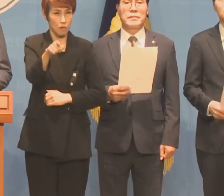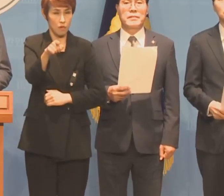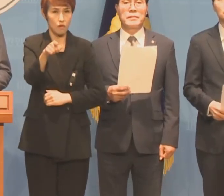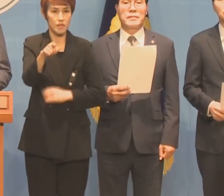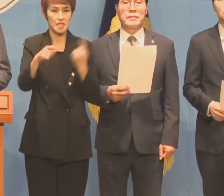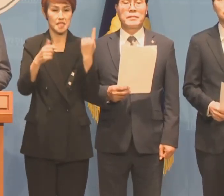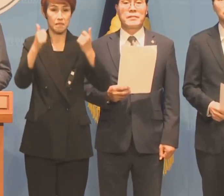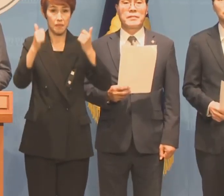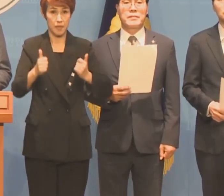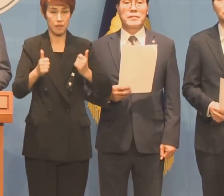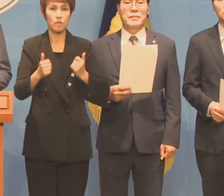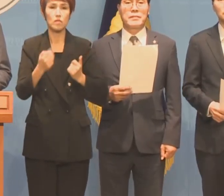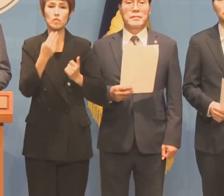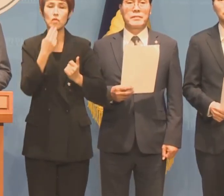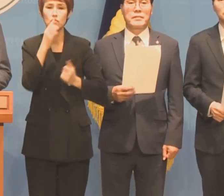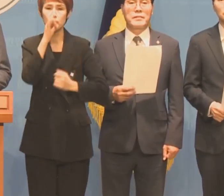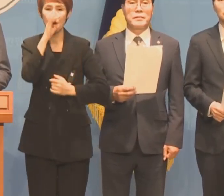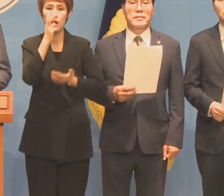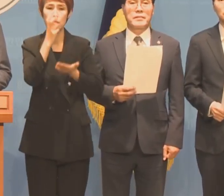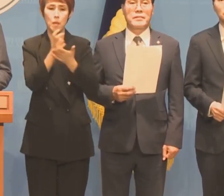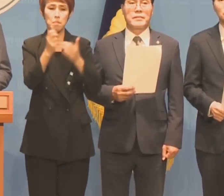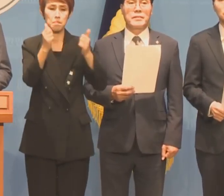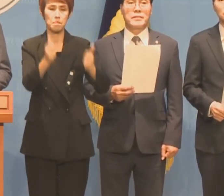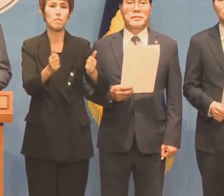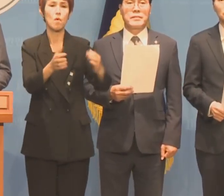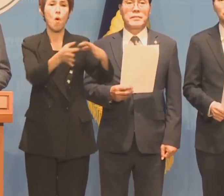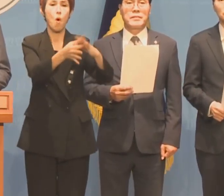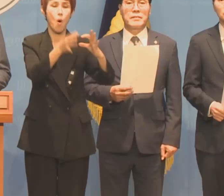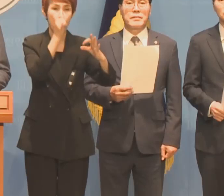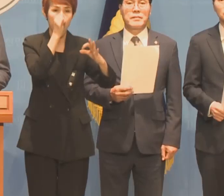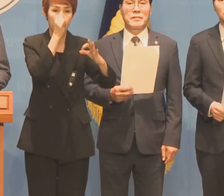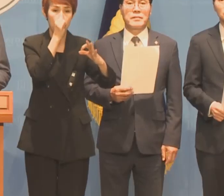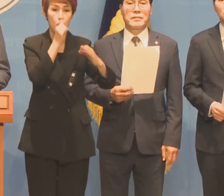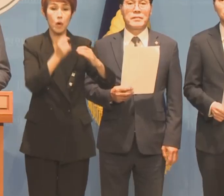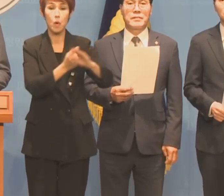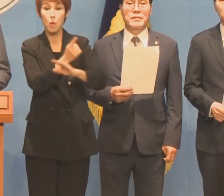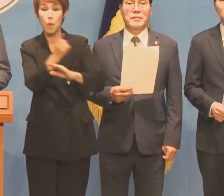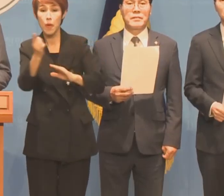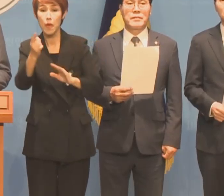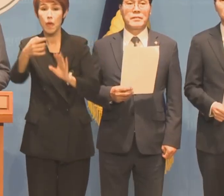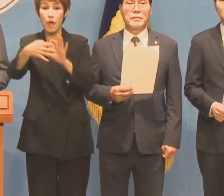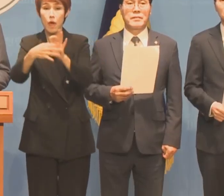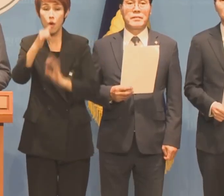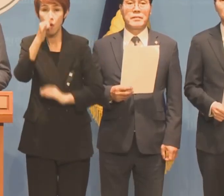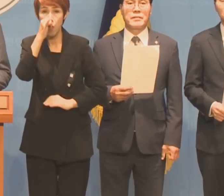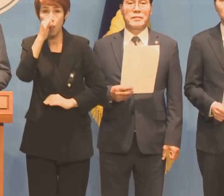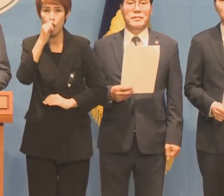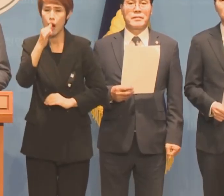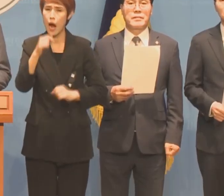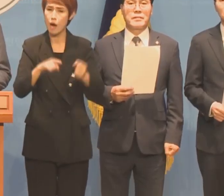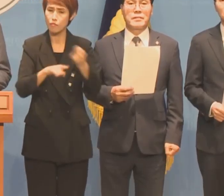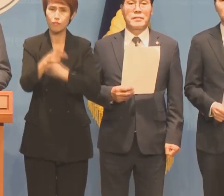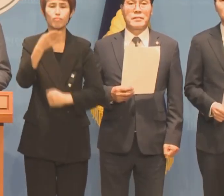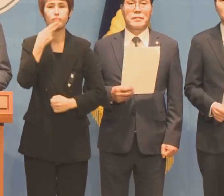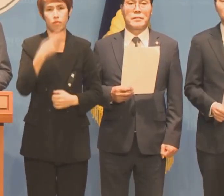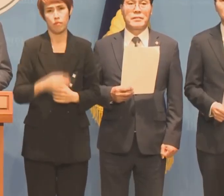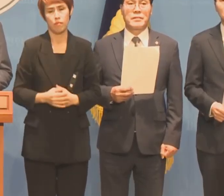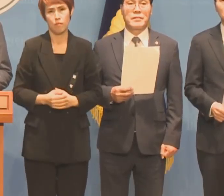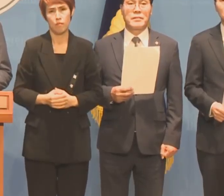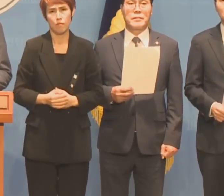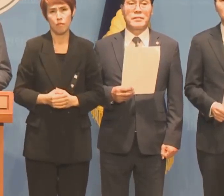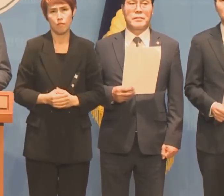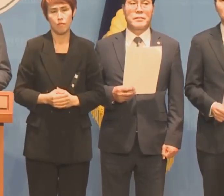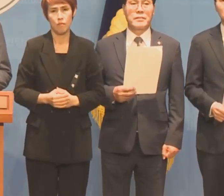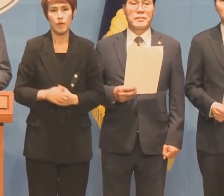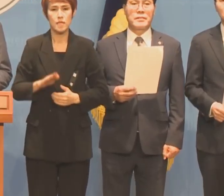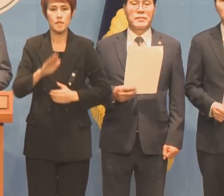재판은 서울중앙지법 관할로 한다는 규정의 예외 조항을 적용할 만한 아무런 근거가 없음에도